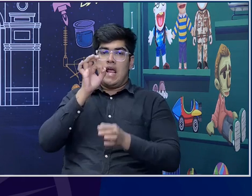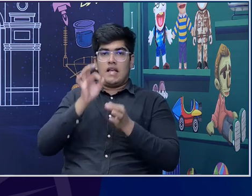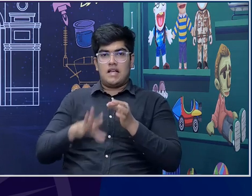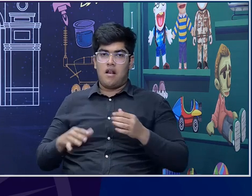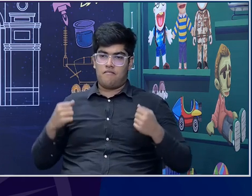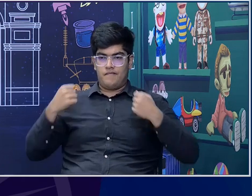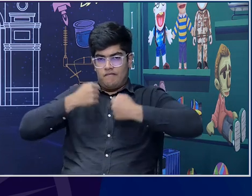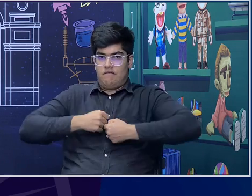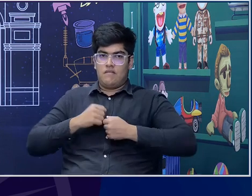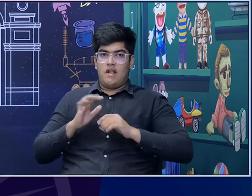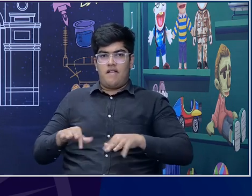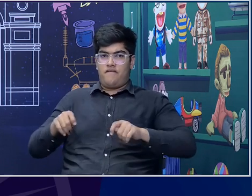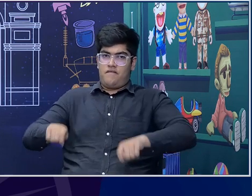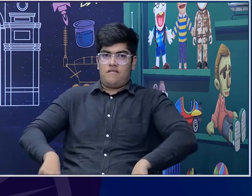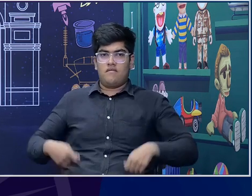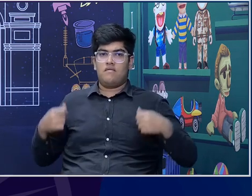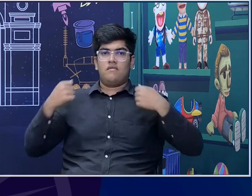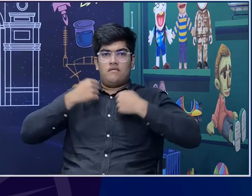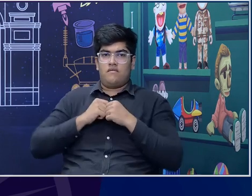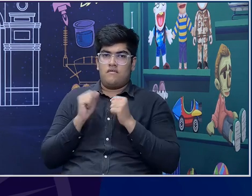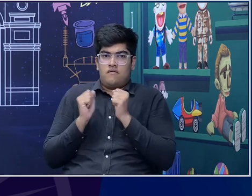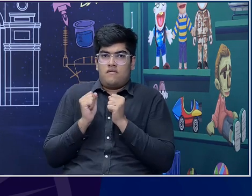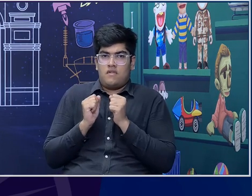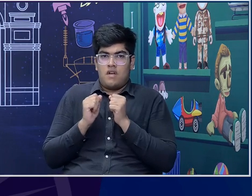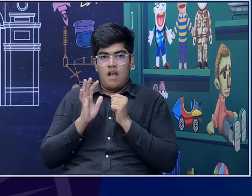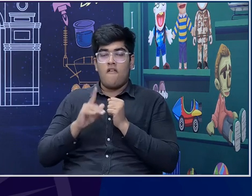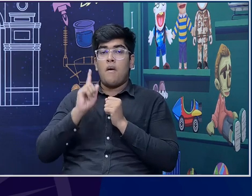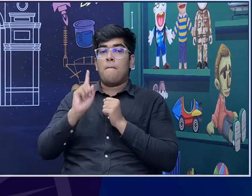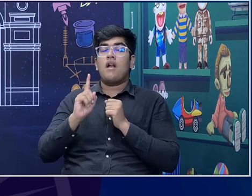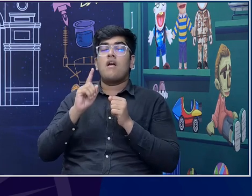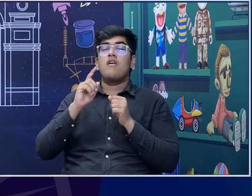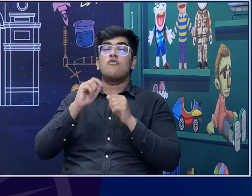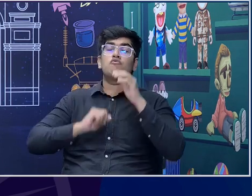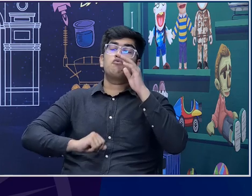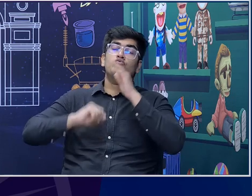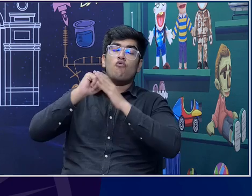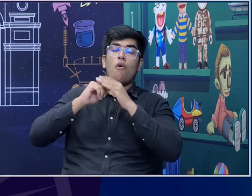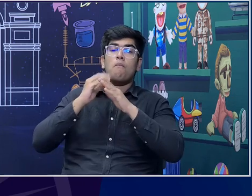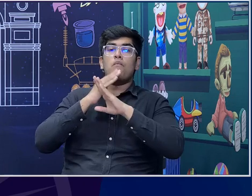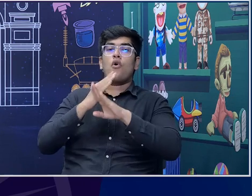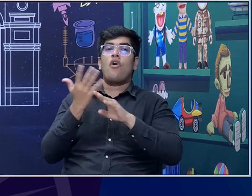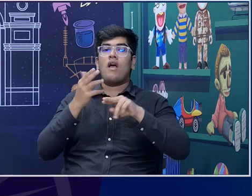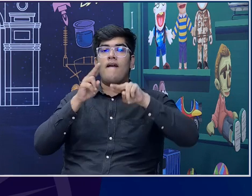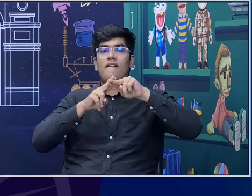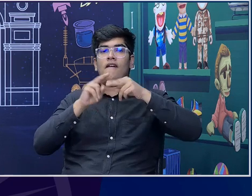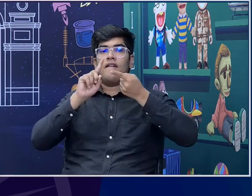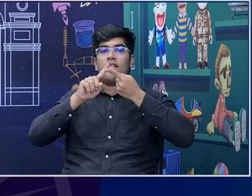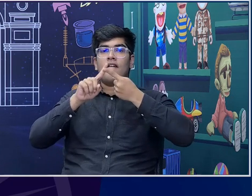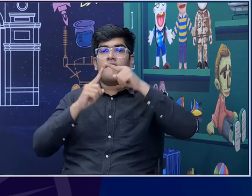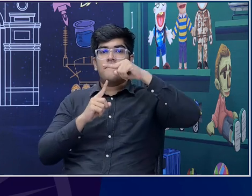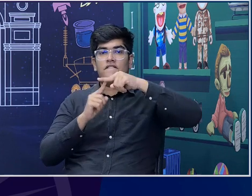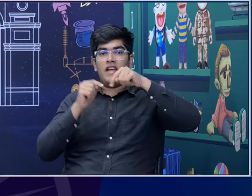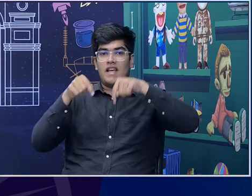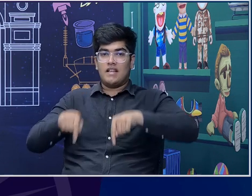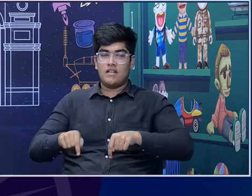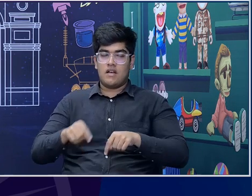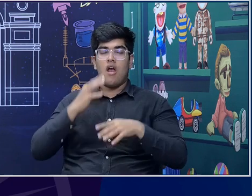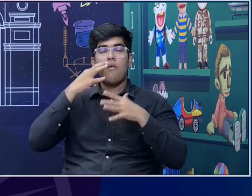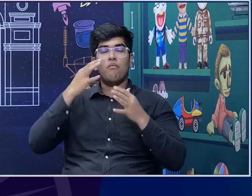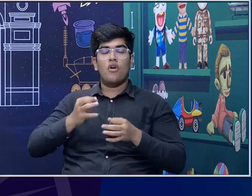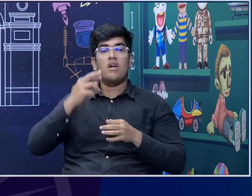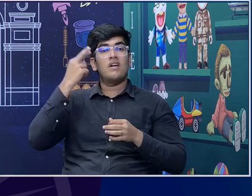लेकिन उनको सबसे जादा किसको बचाना है अपने पैरों को क्योंकि जब बर्फ पड़ती है तो पैरों में ही सबसे